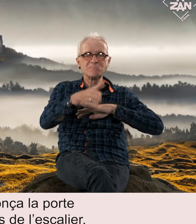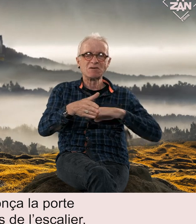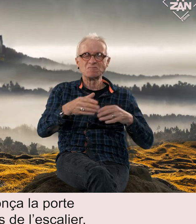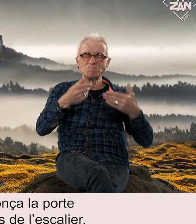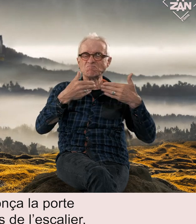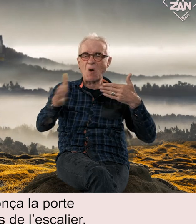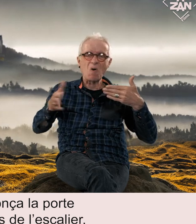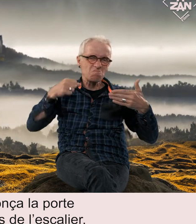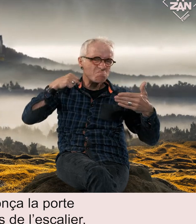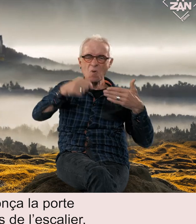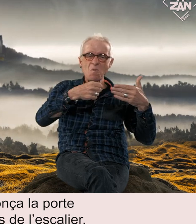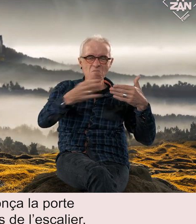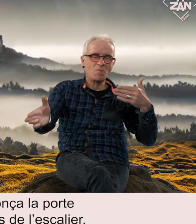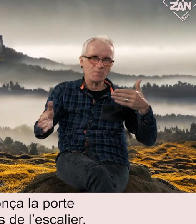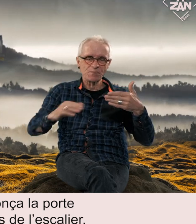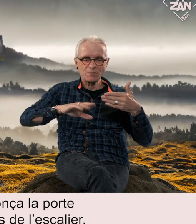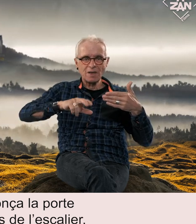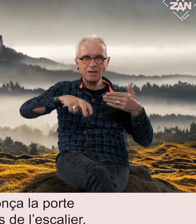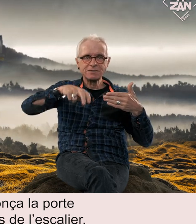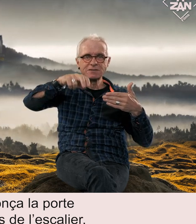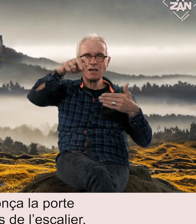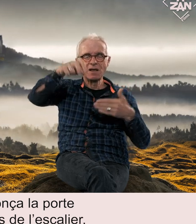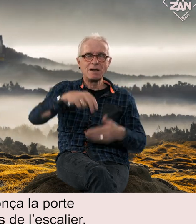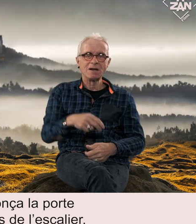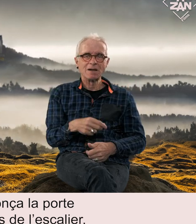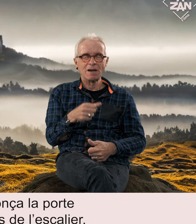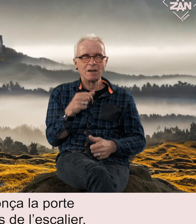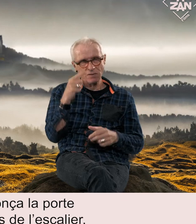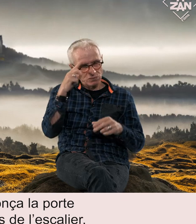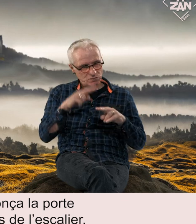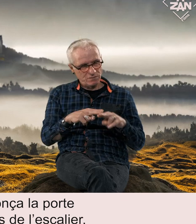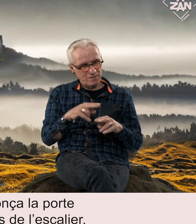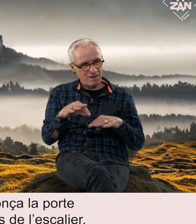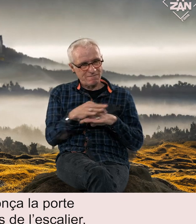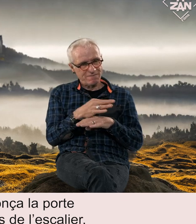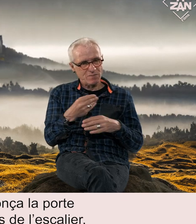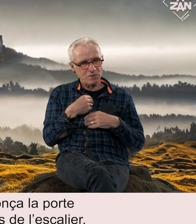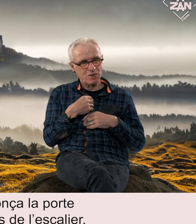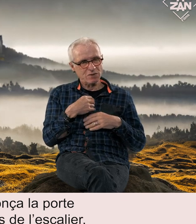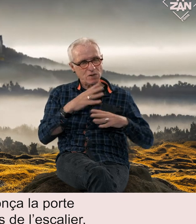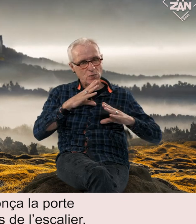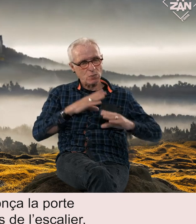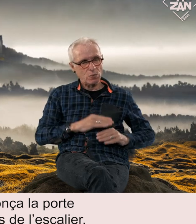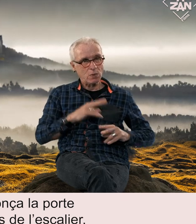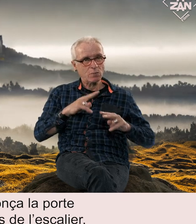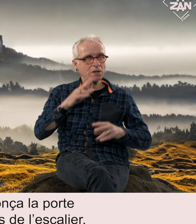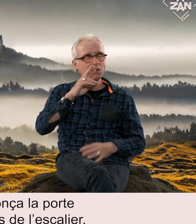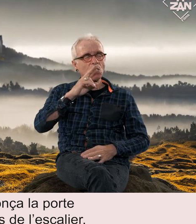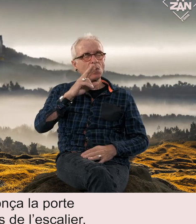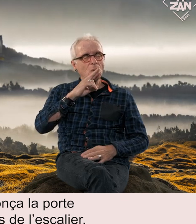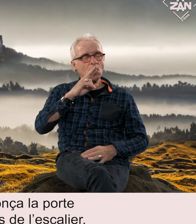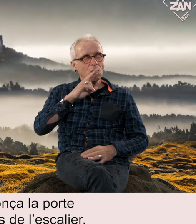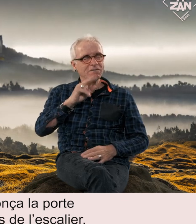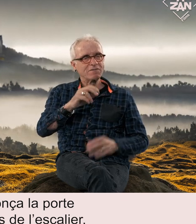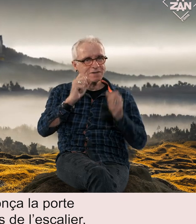coup de poing, mais au bas de l'escalier, le souvenir de sa chère femme détendit son cœur. Elle dormait sans doute et il allait la